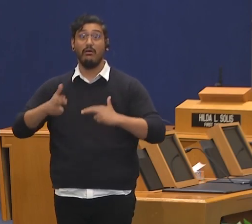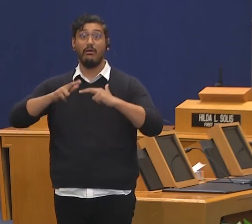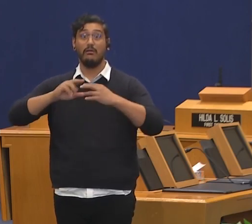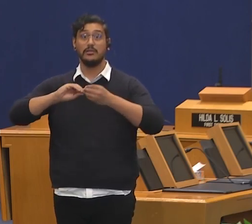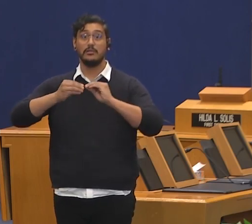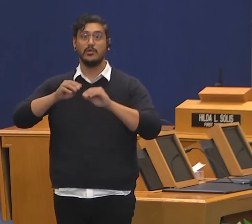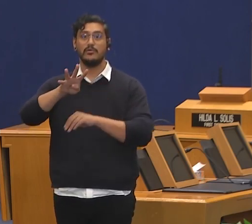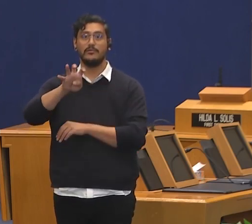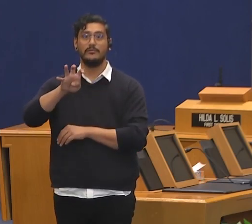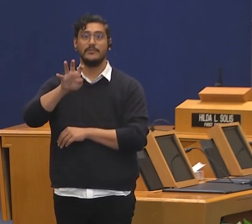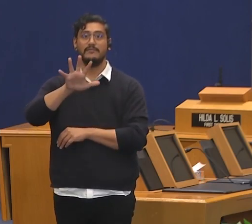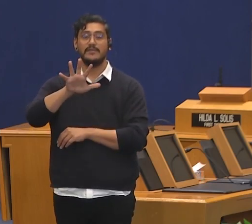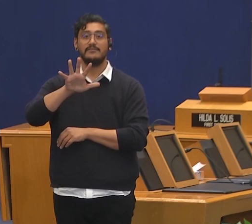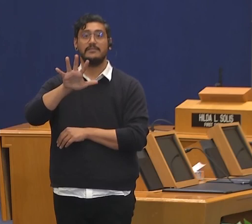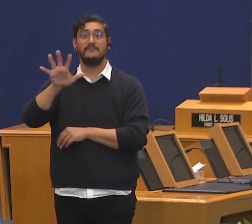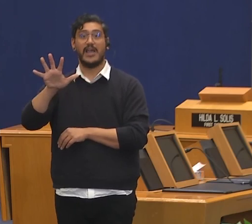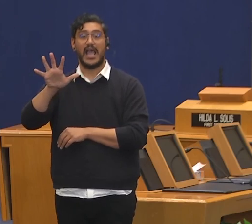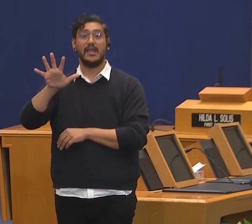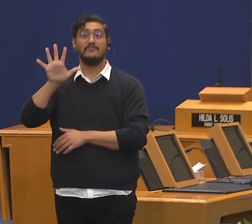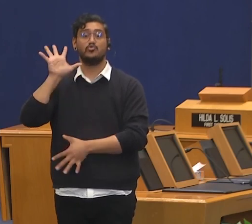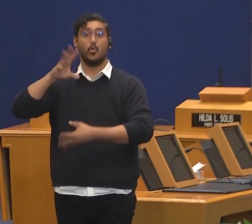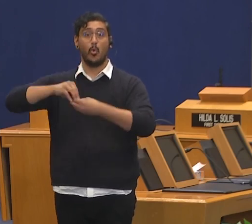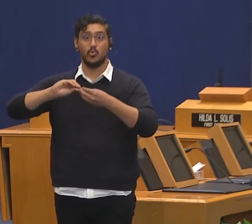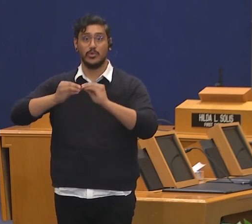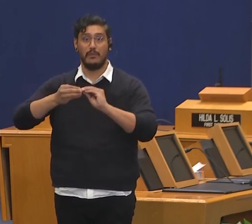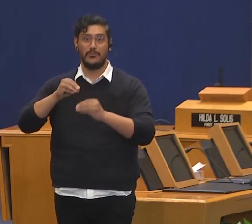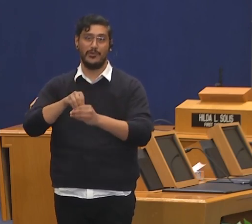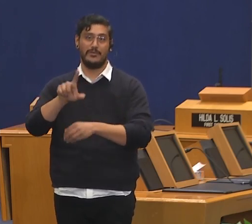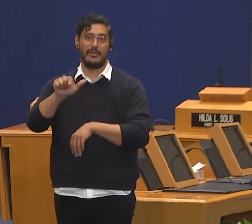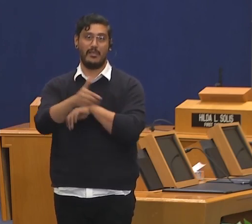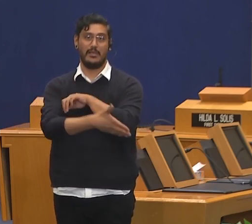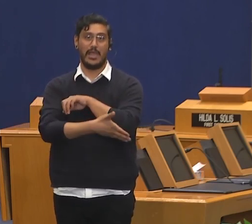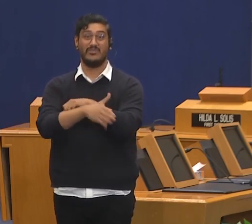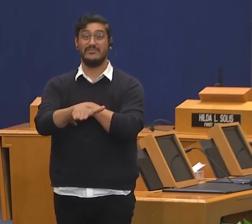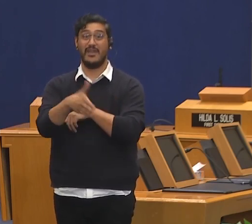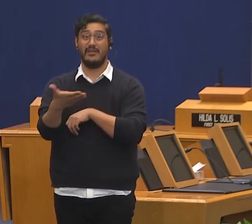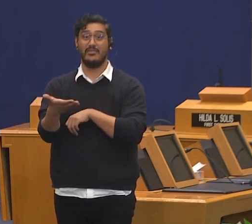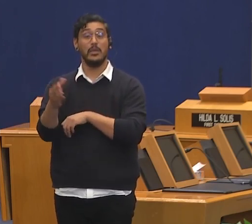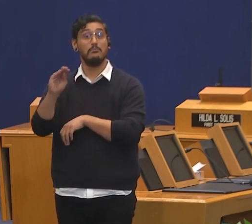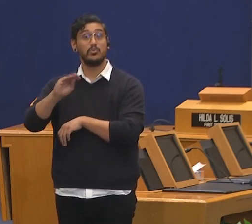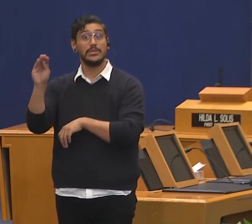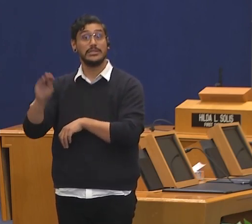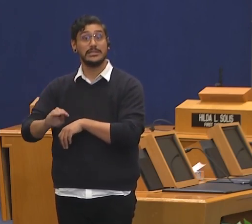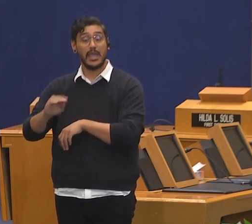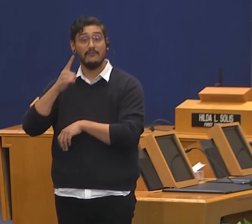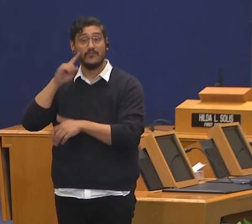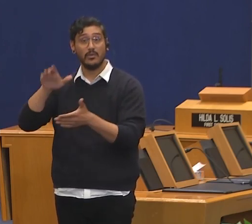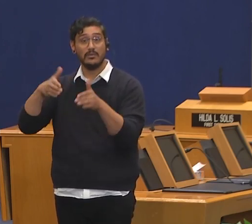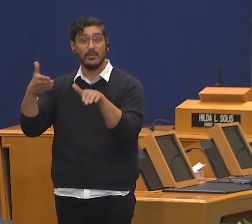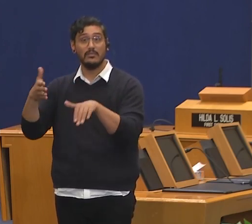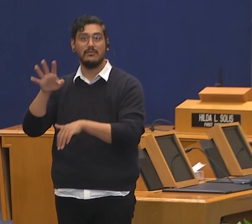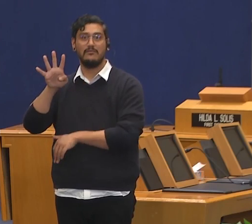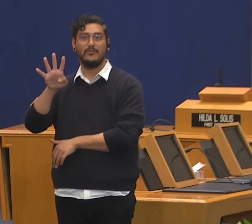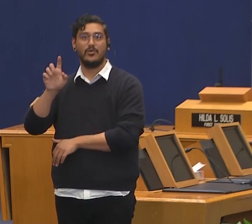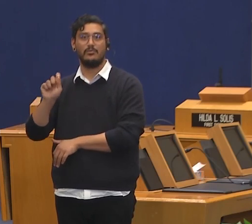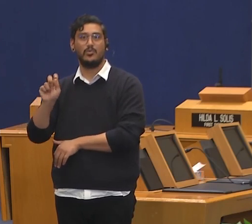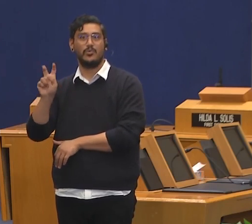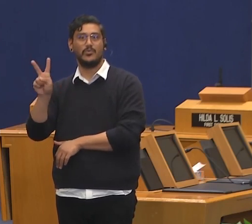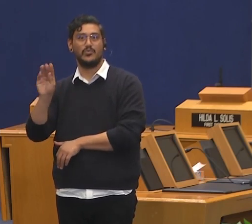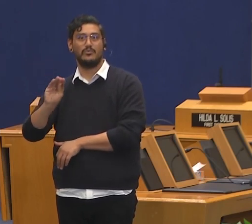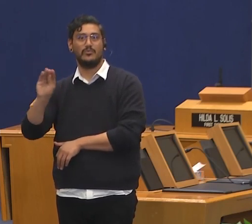a 455 en el condado de Los Ángeles y nuestra tasa de mortalidad para COVID-19 es